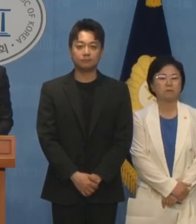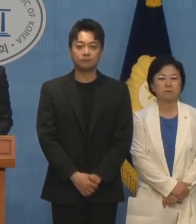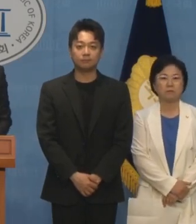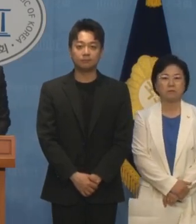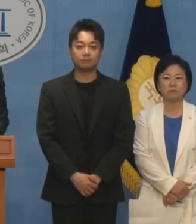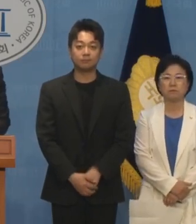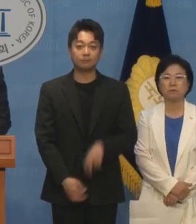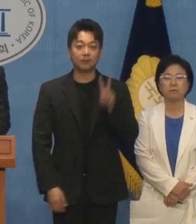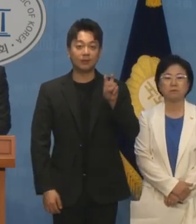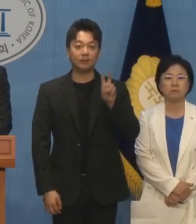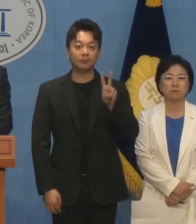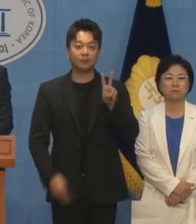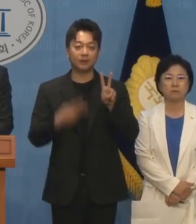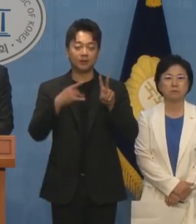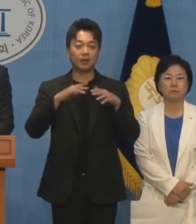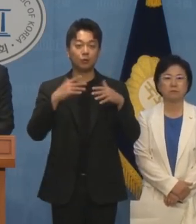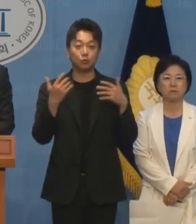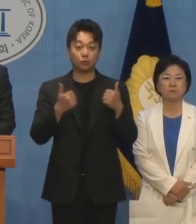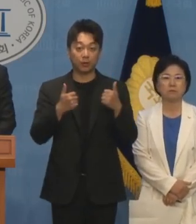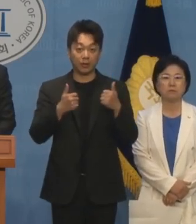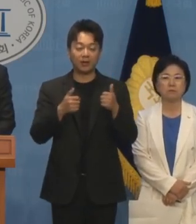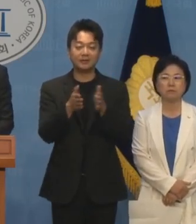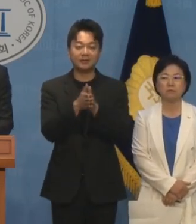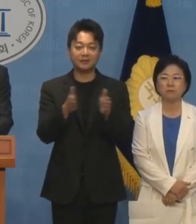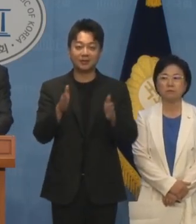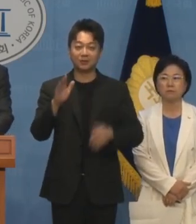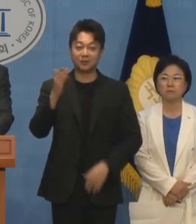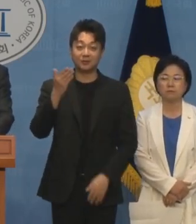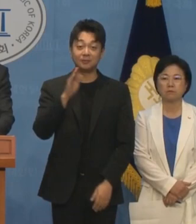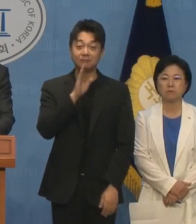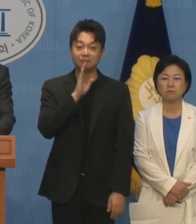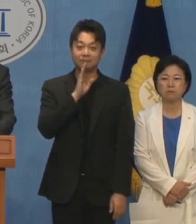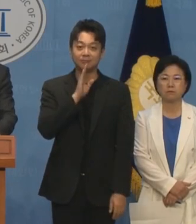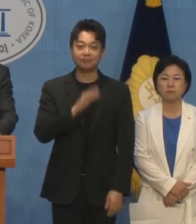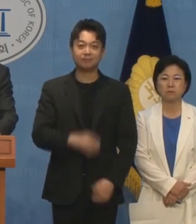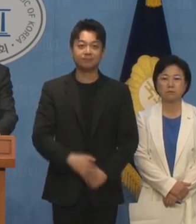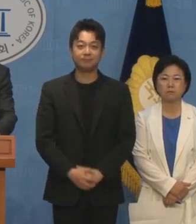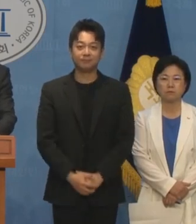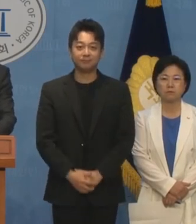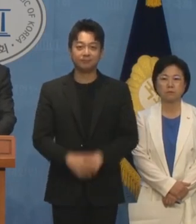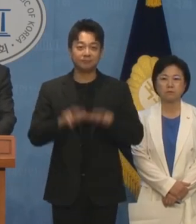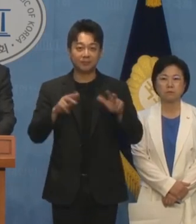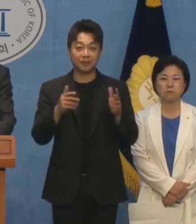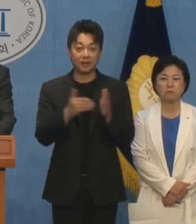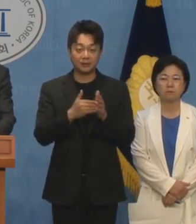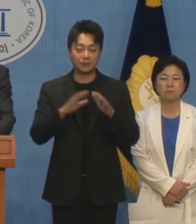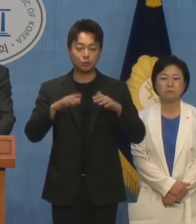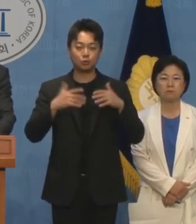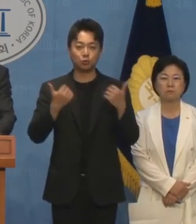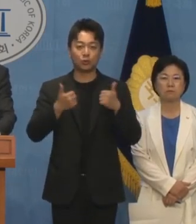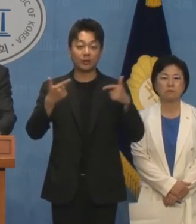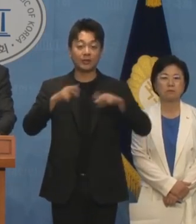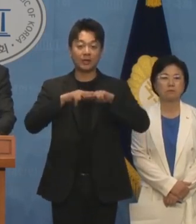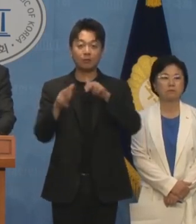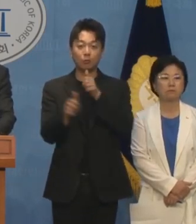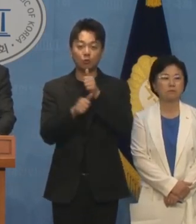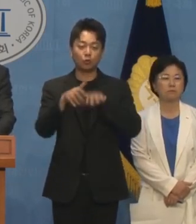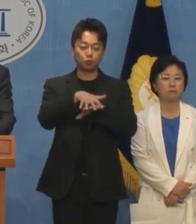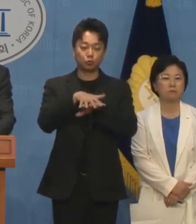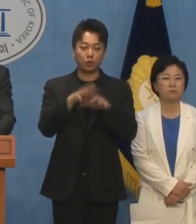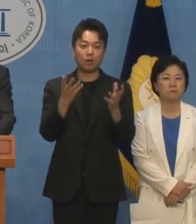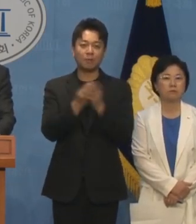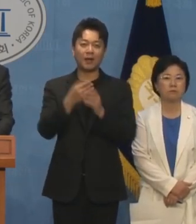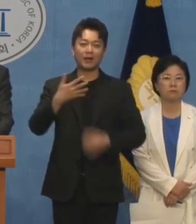네, 22대 국회가 시작이 됐습니다. 아직까지 원구성이 원만하게 되지 않고 있어서